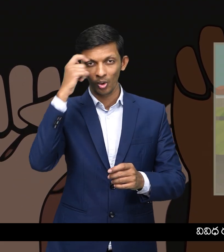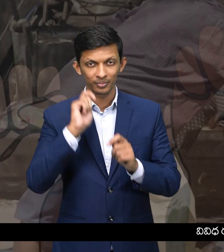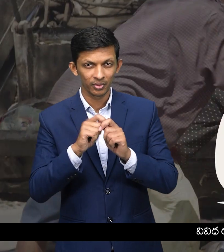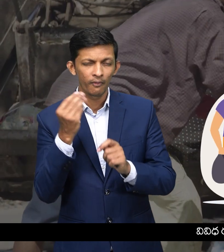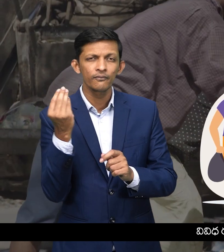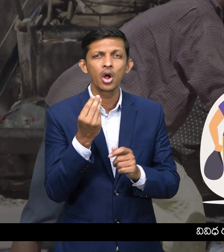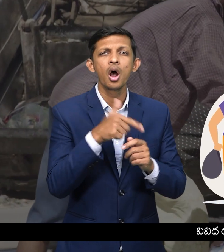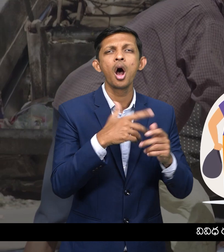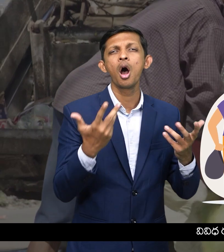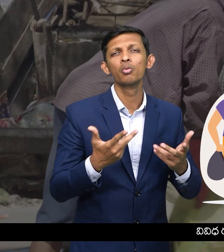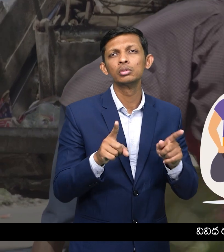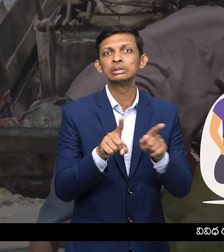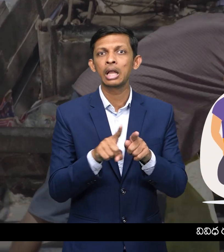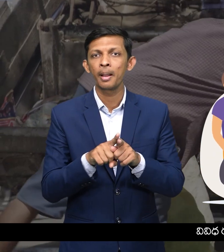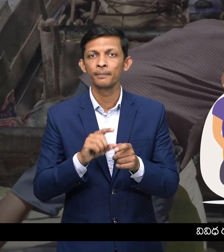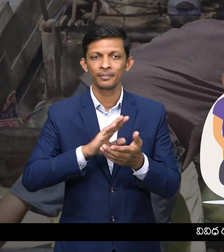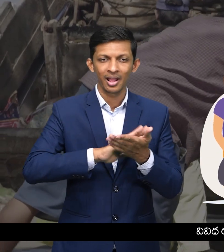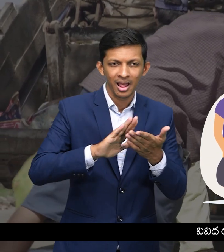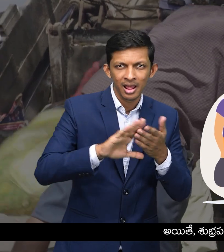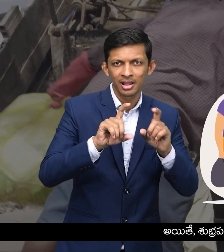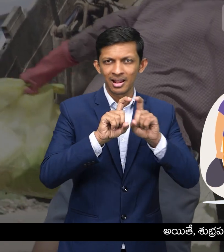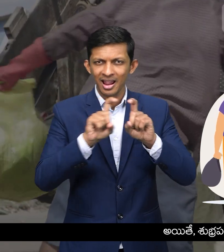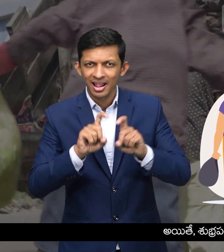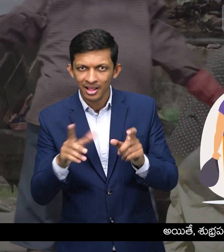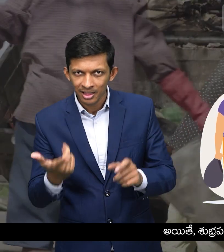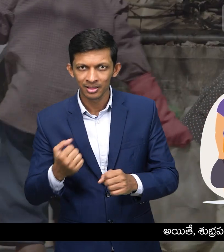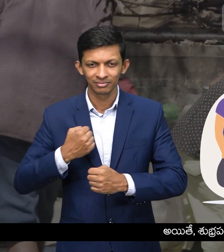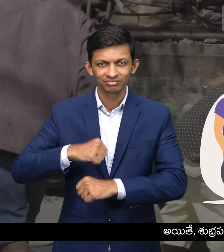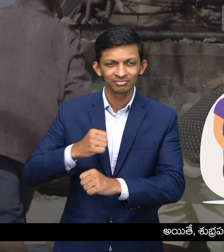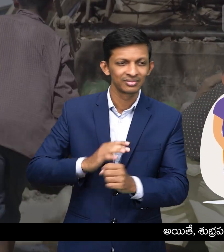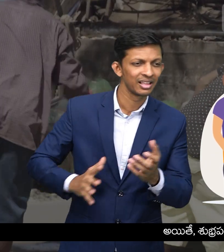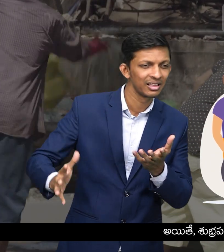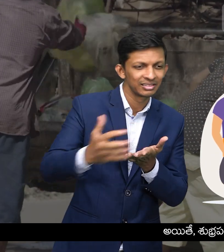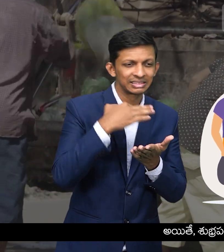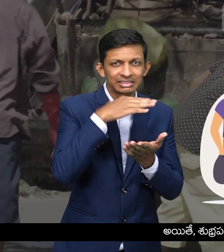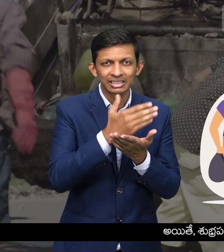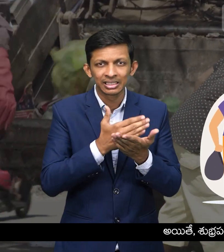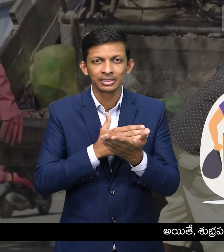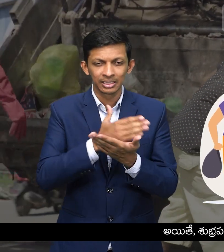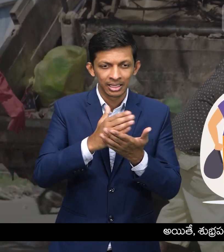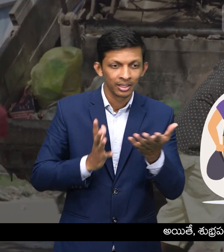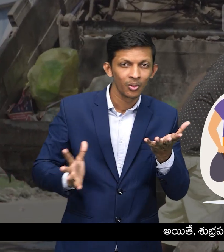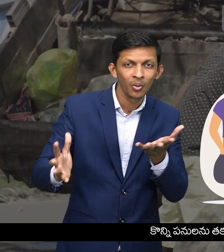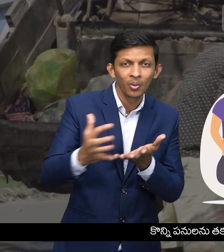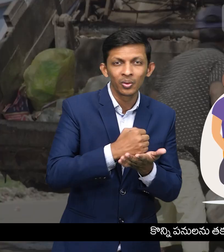వివిధ రకాల పనులను చేస్తారు. అయితే శుభ్రపరచడం మరియు చెత్త సేకరణ వంటి కొన్ని